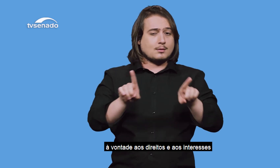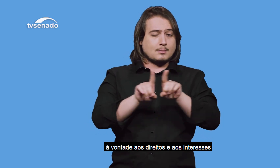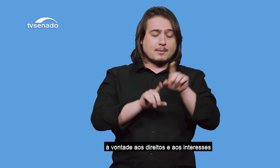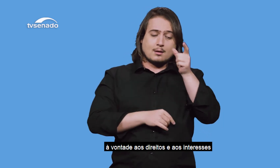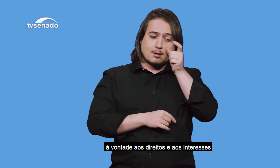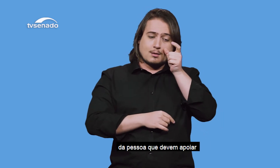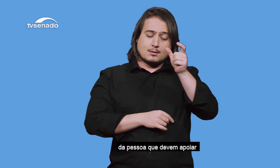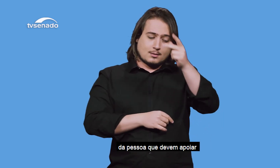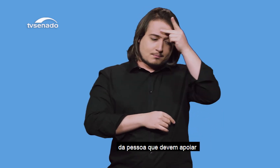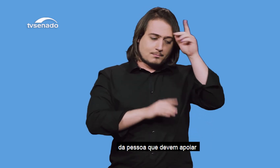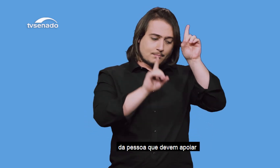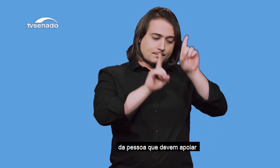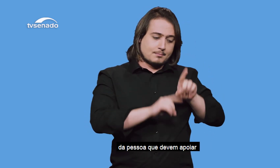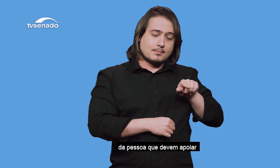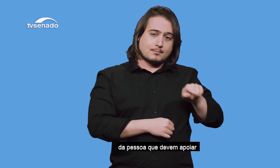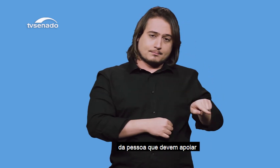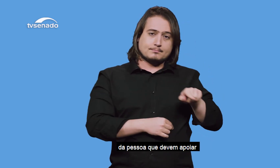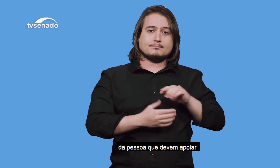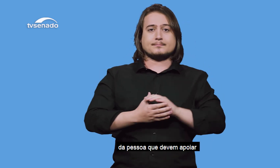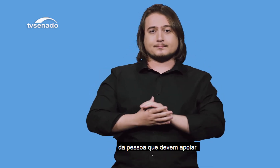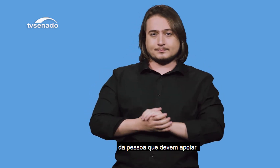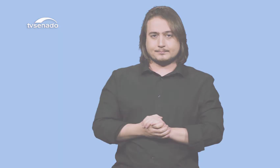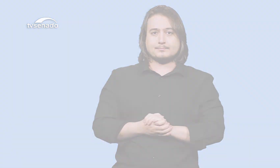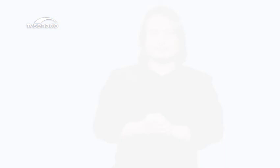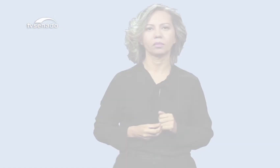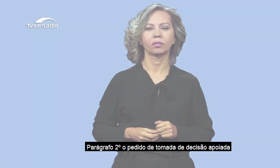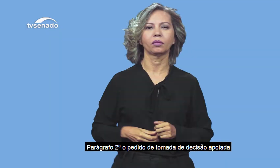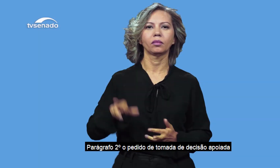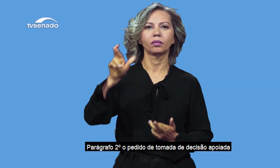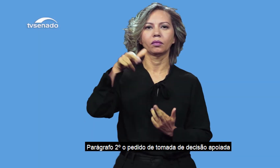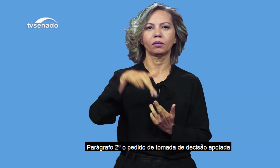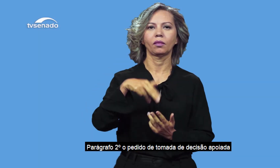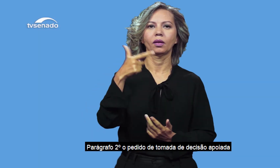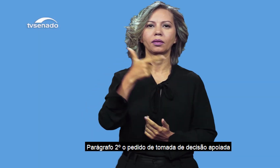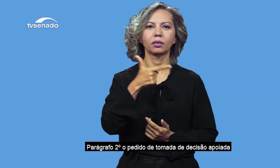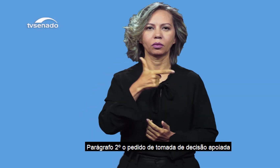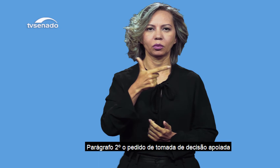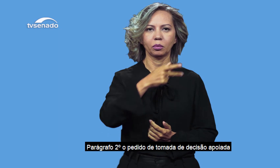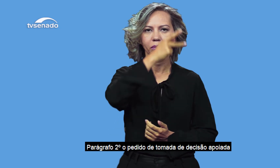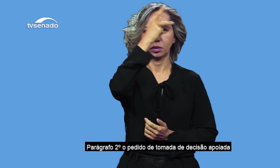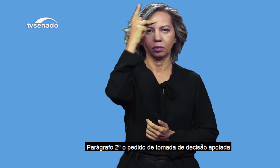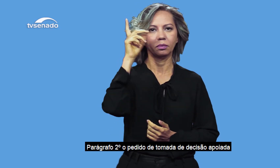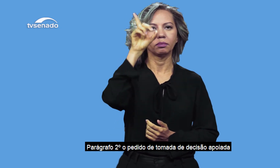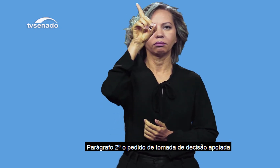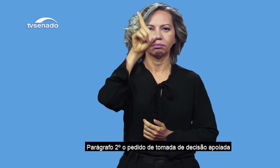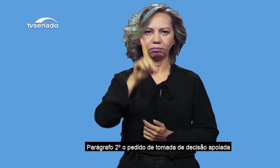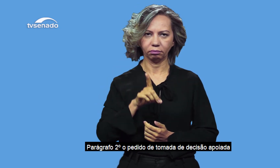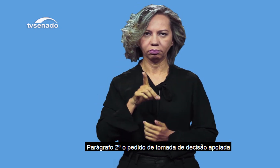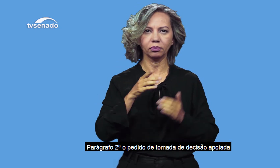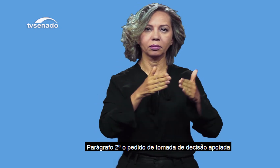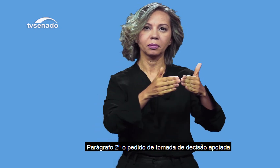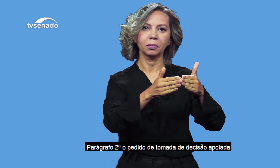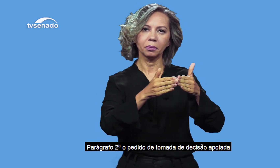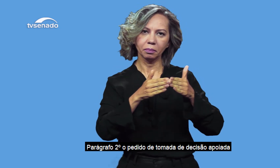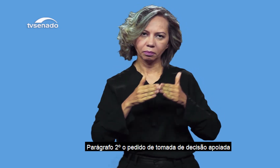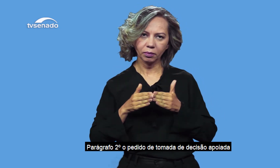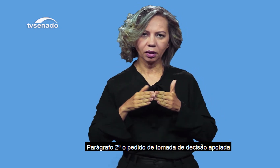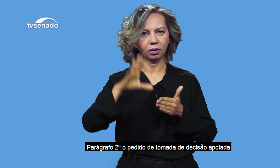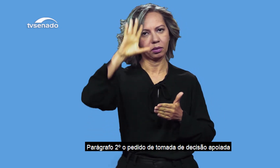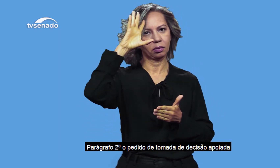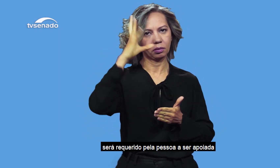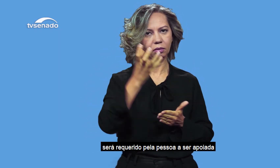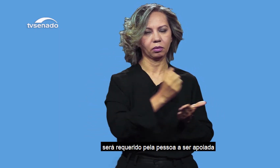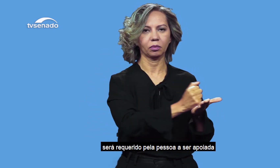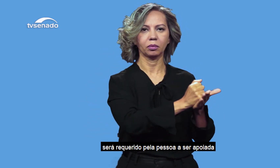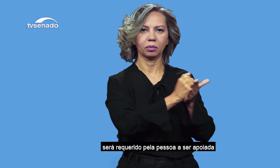interesses da pessoa que devem apoiar parágrafo 2º o pedido de tomada de decisão